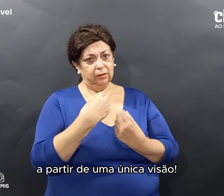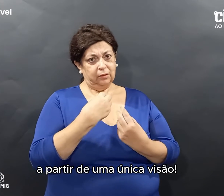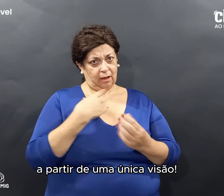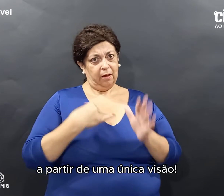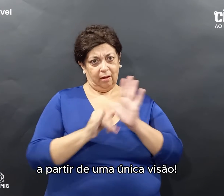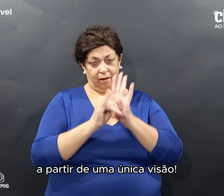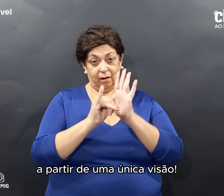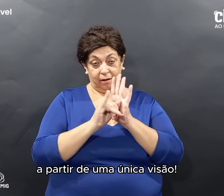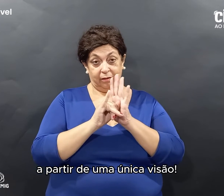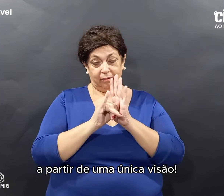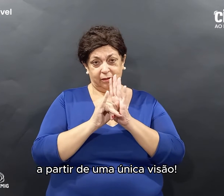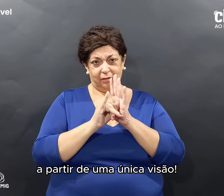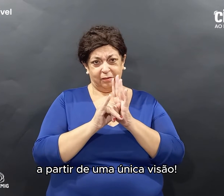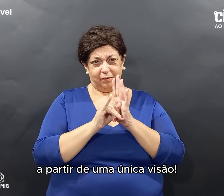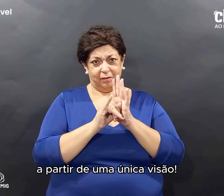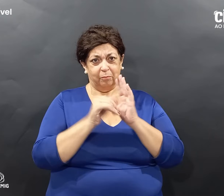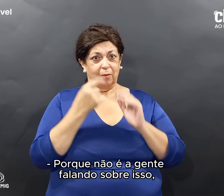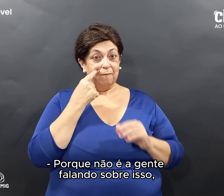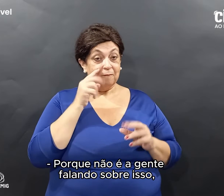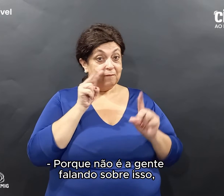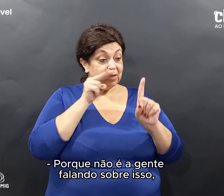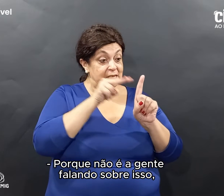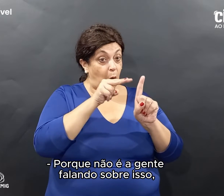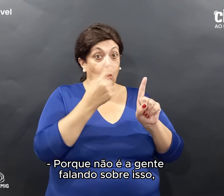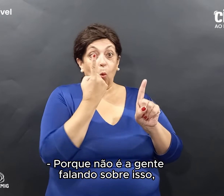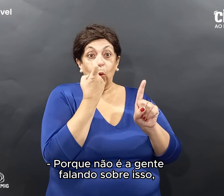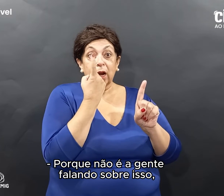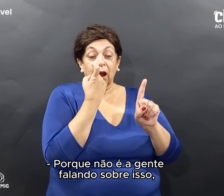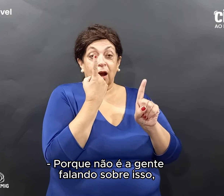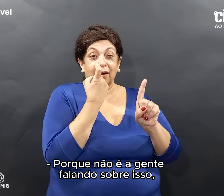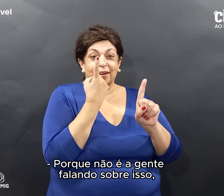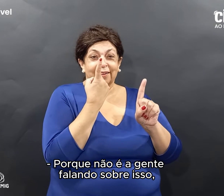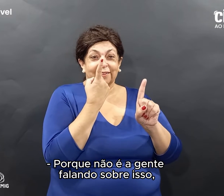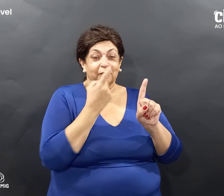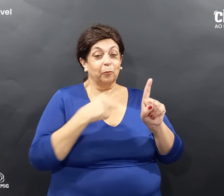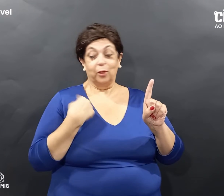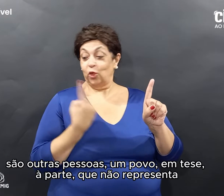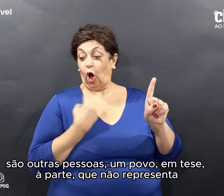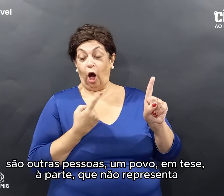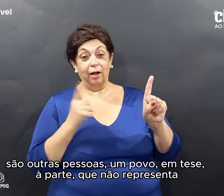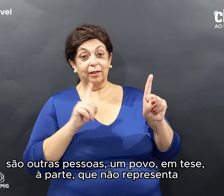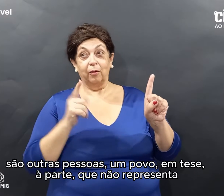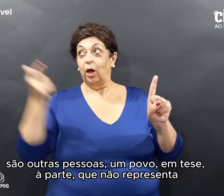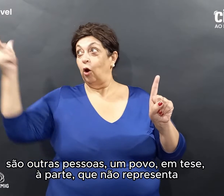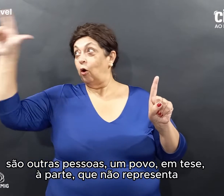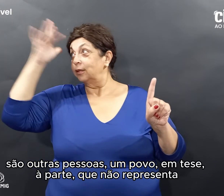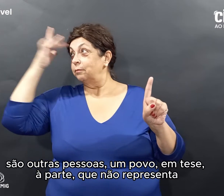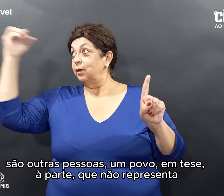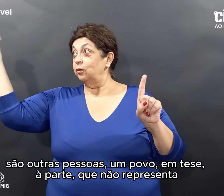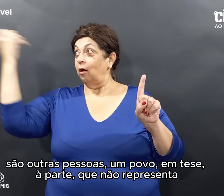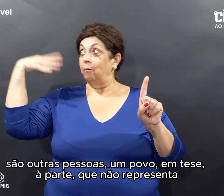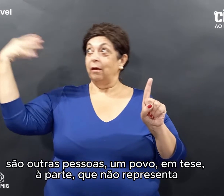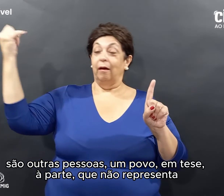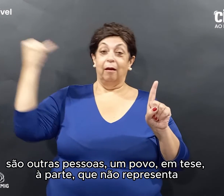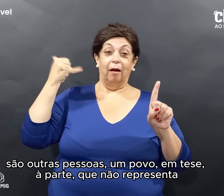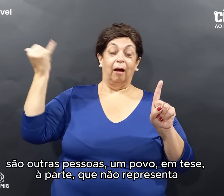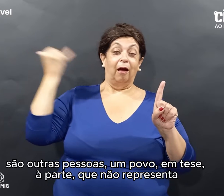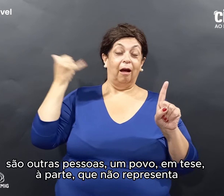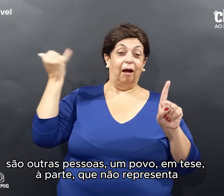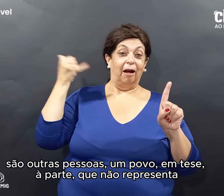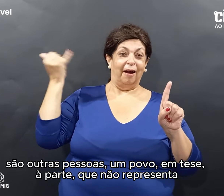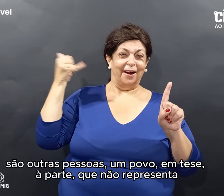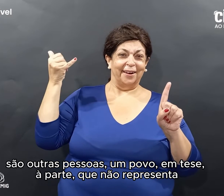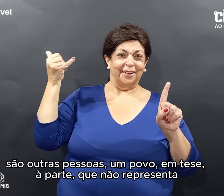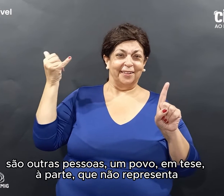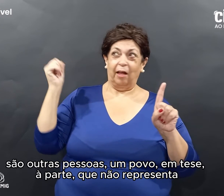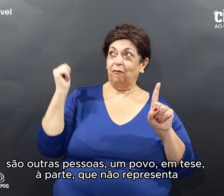a partir de uma única visão, porque não é a gente falando sobre isso, são outras pessoas, um povo, em tese